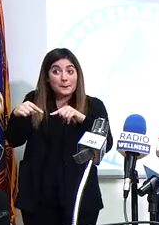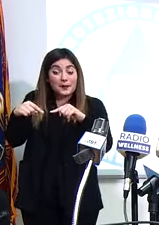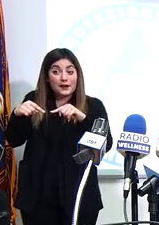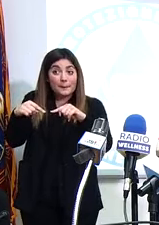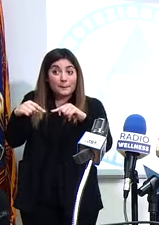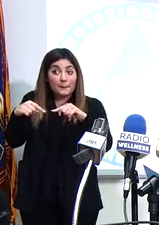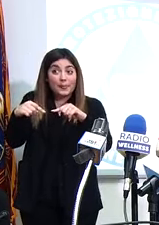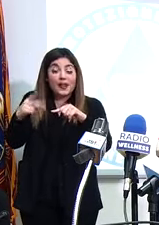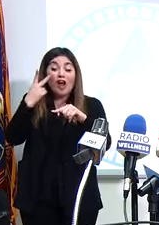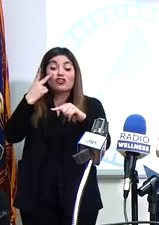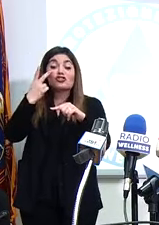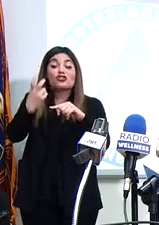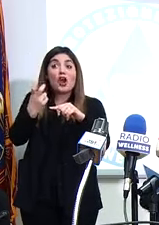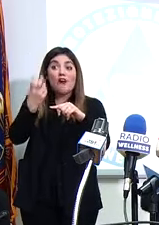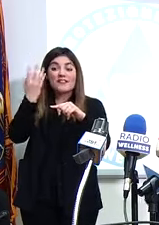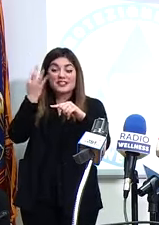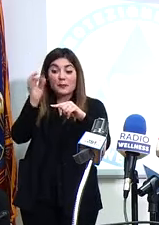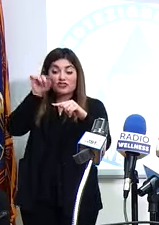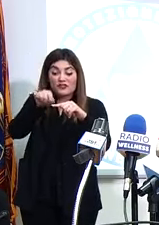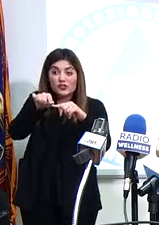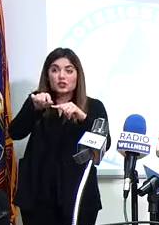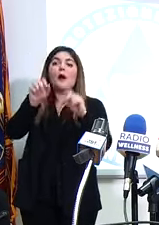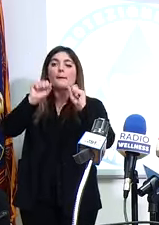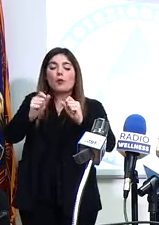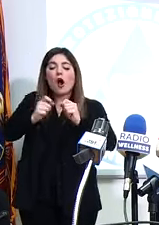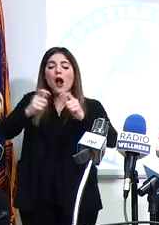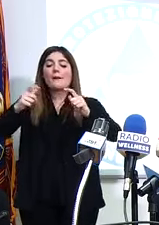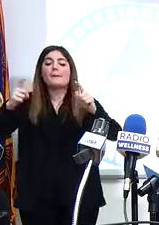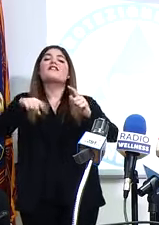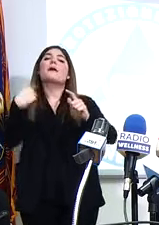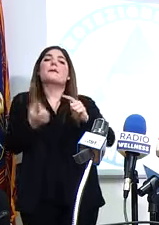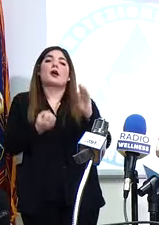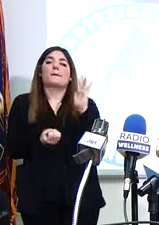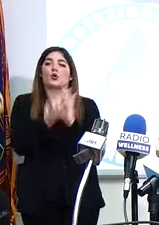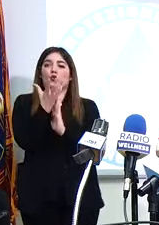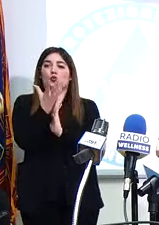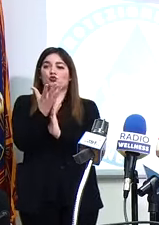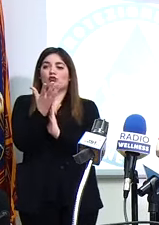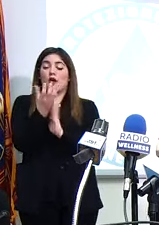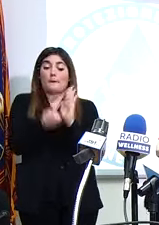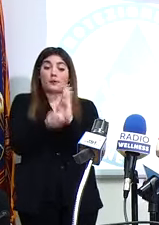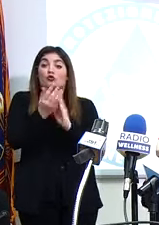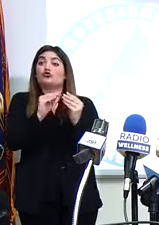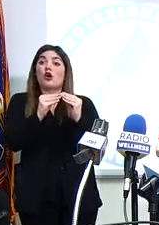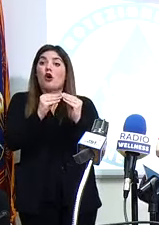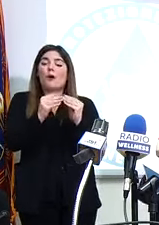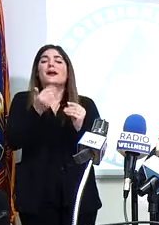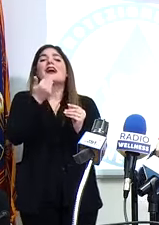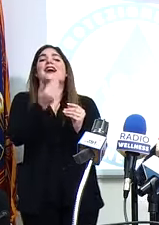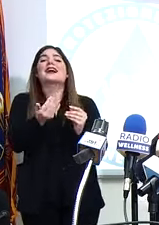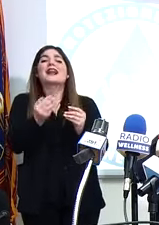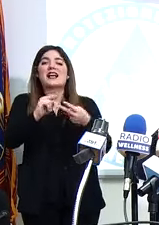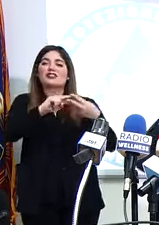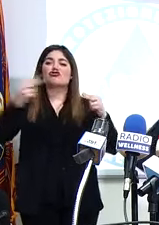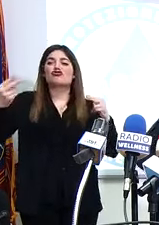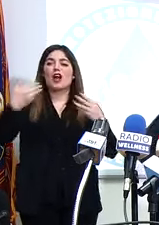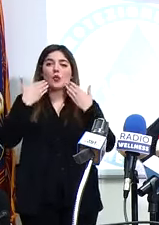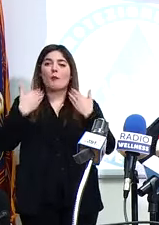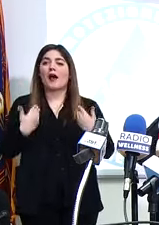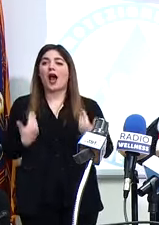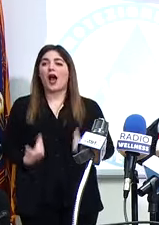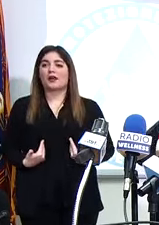quella specificità, la si amplifica e lo si produce. E si produce con i geni umani, perché una volta lo facevamo solo con